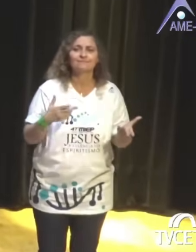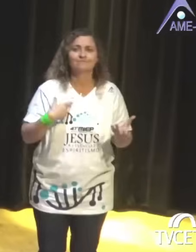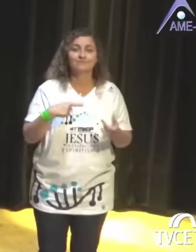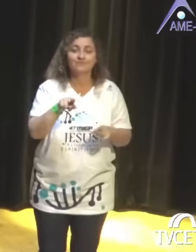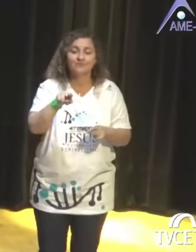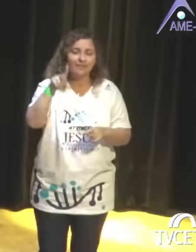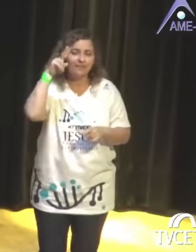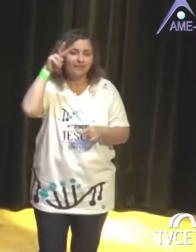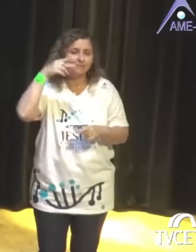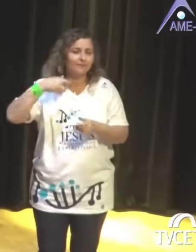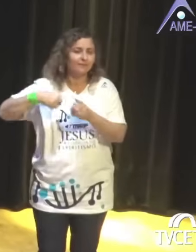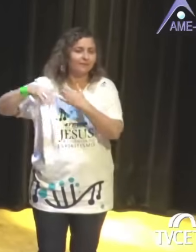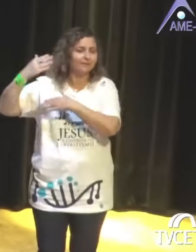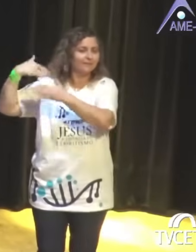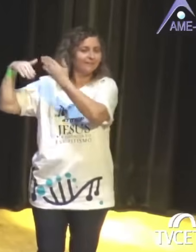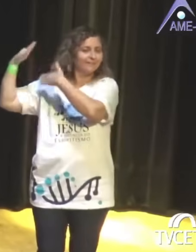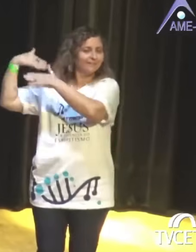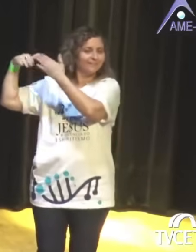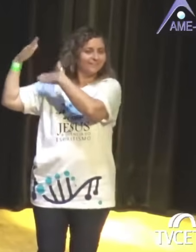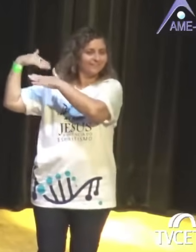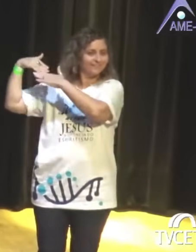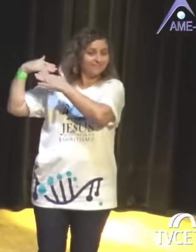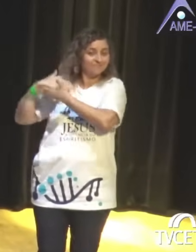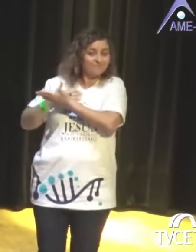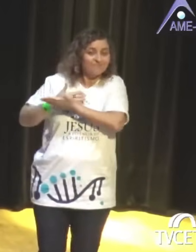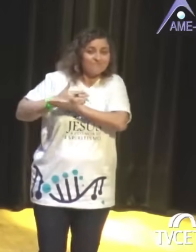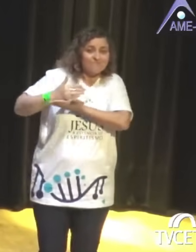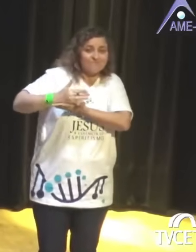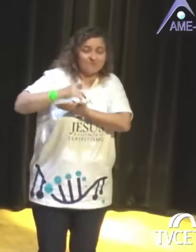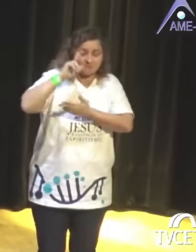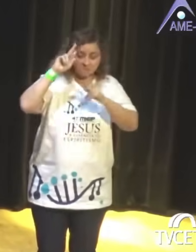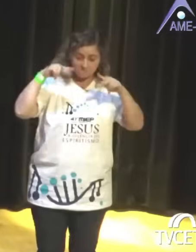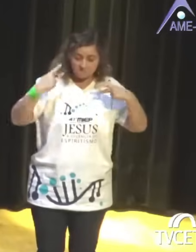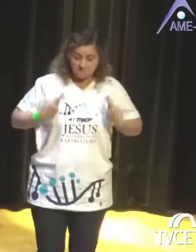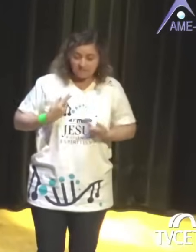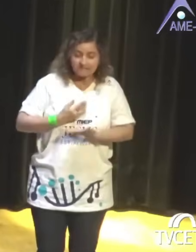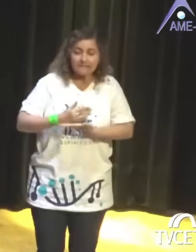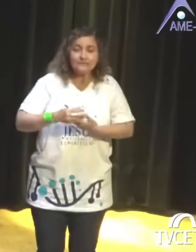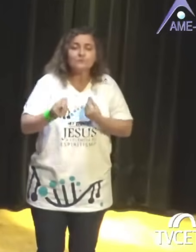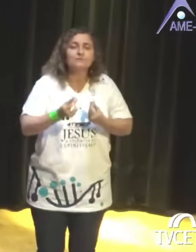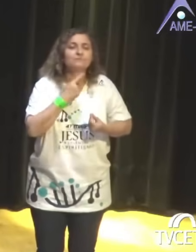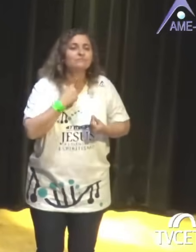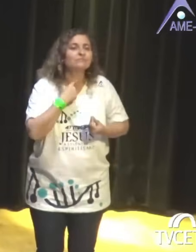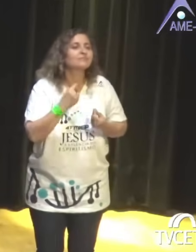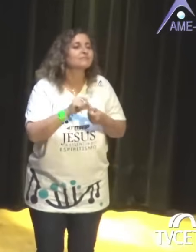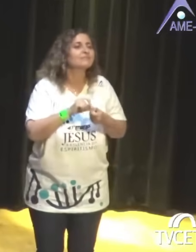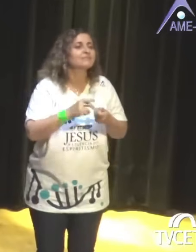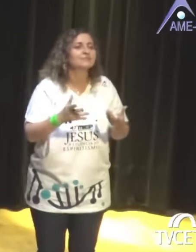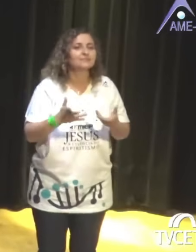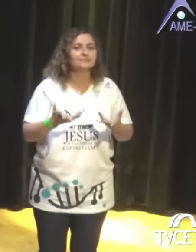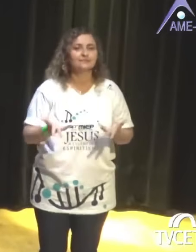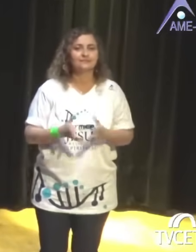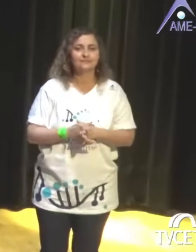lembra lá do seu passado de homo sapiens o que que você quer fazer